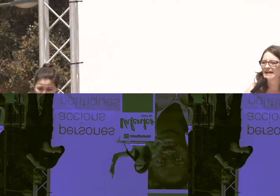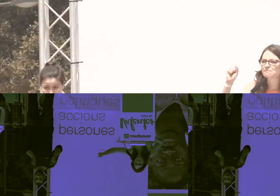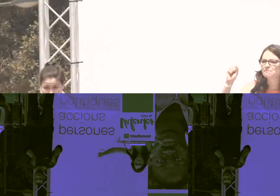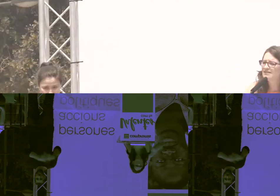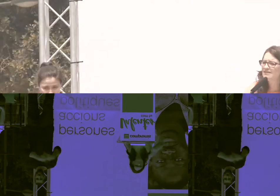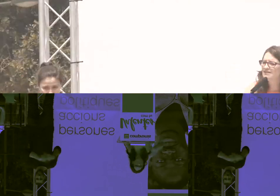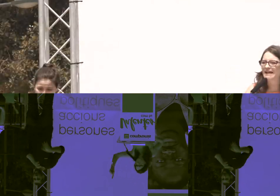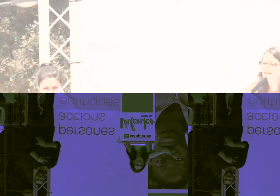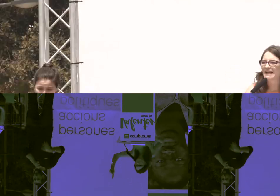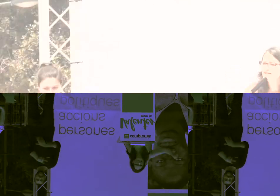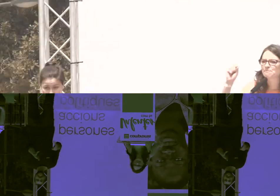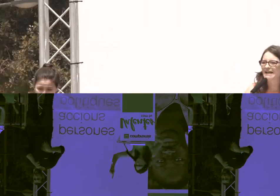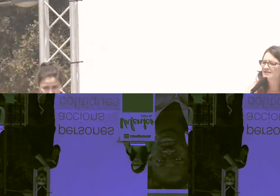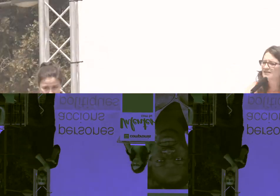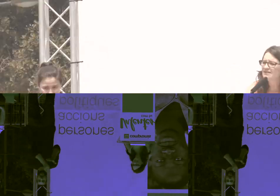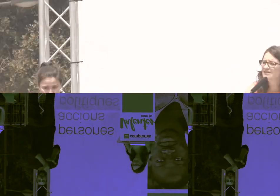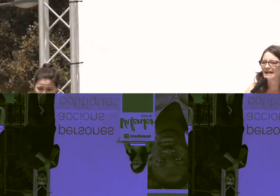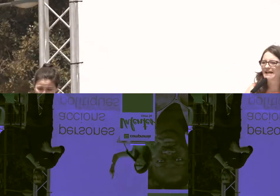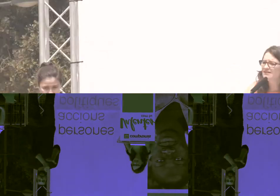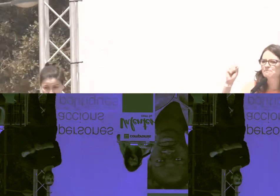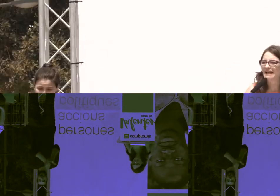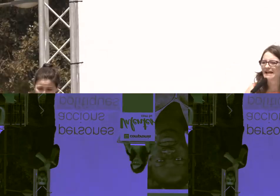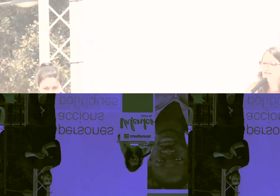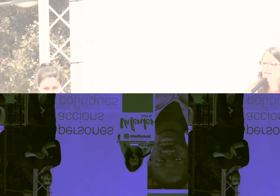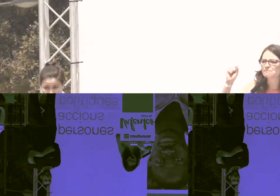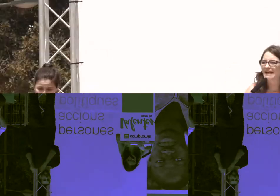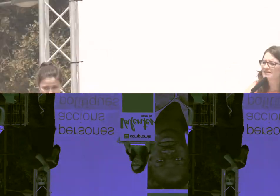bancs mentre es deixen a la gent en el carrer i sense casa.